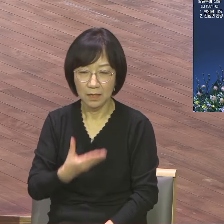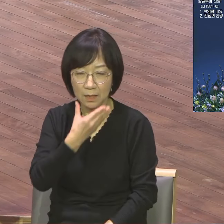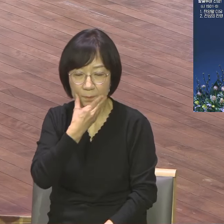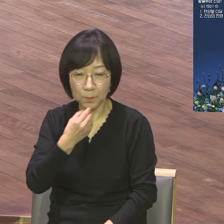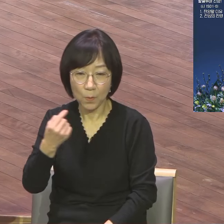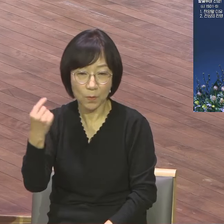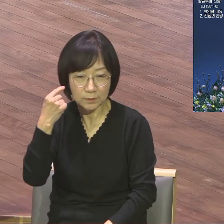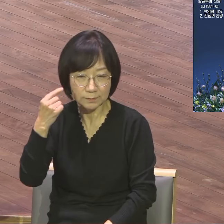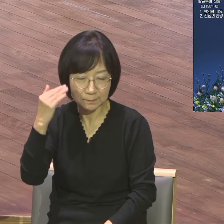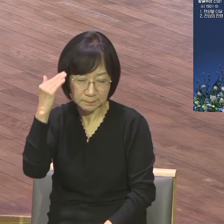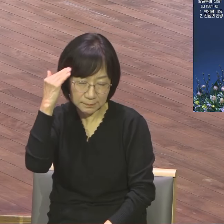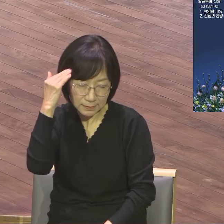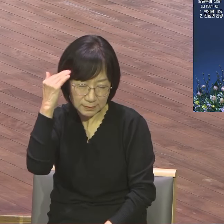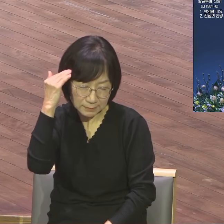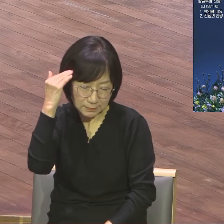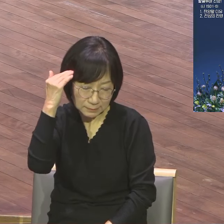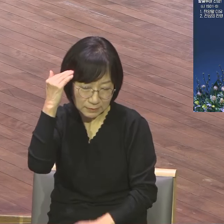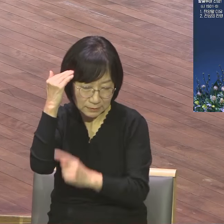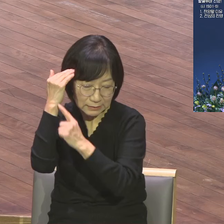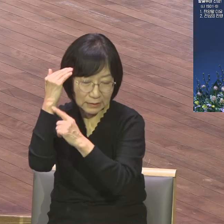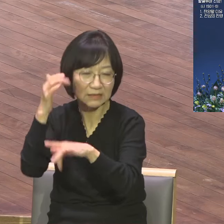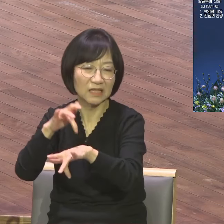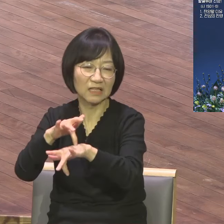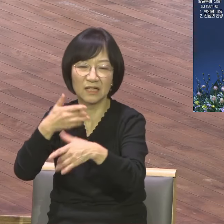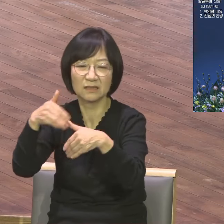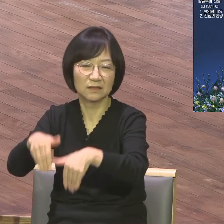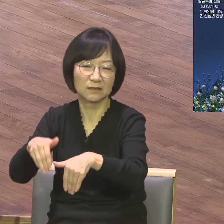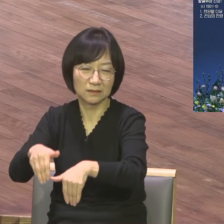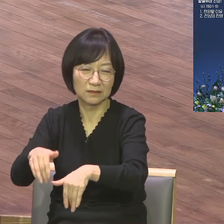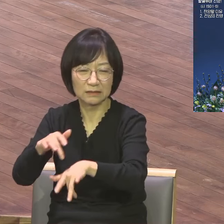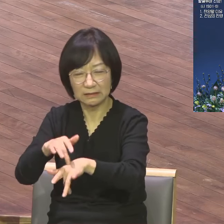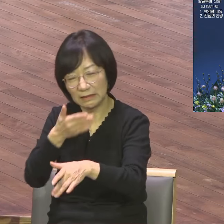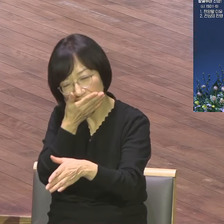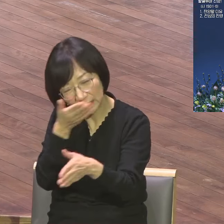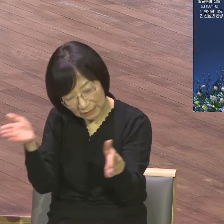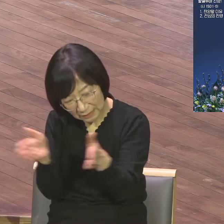온갖 마귀 심부름을 다 한단 말이에요. 얼마나 불쌍한 인간들이.